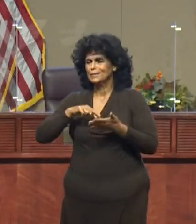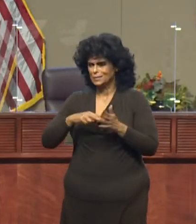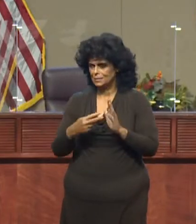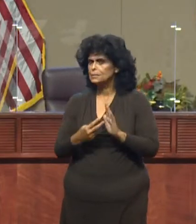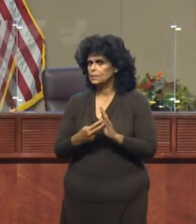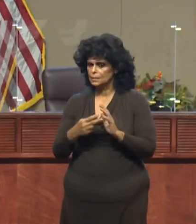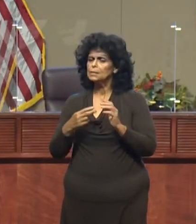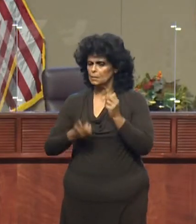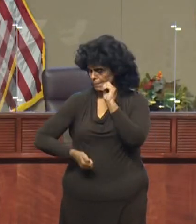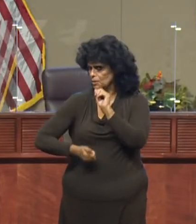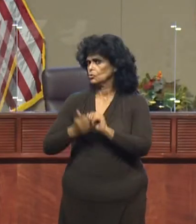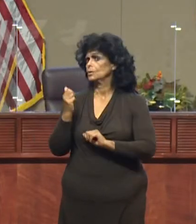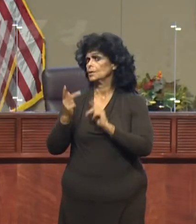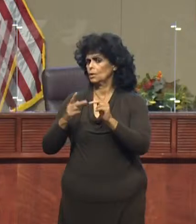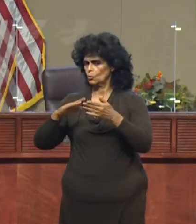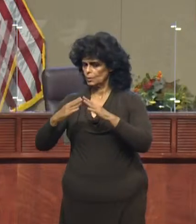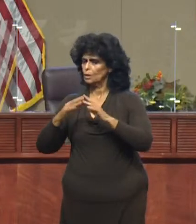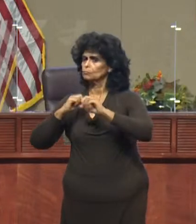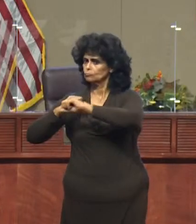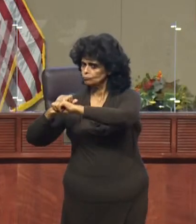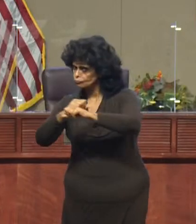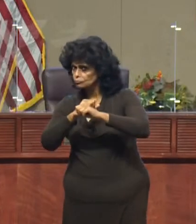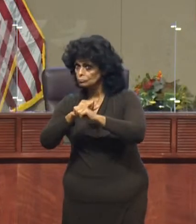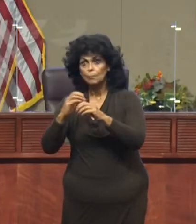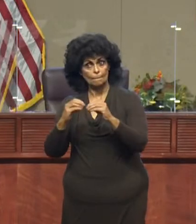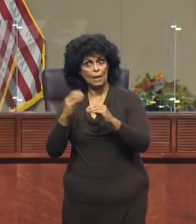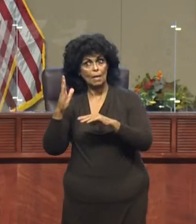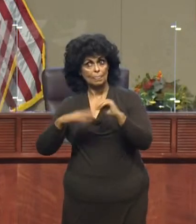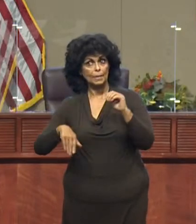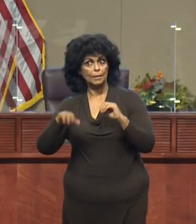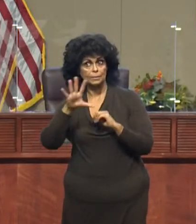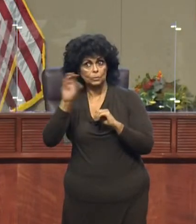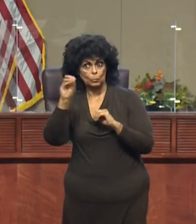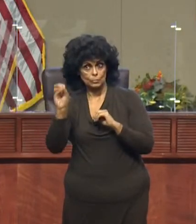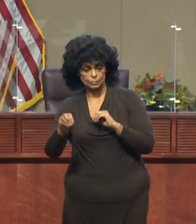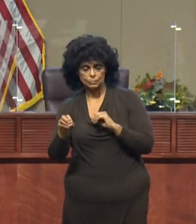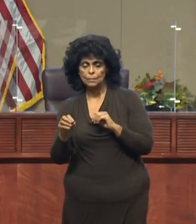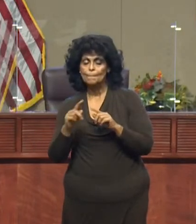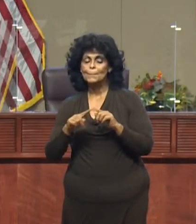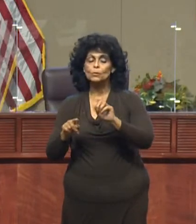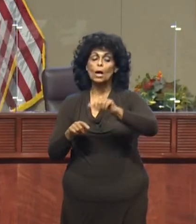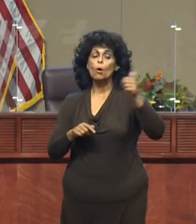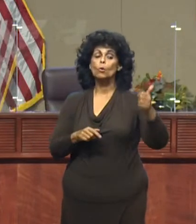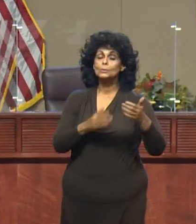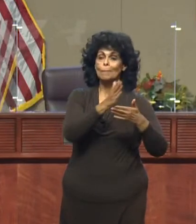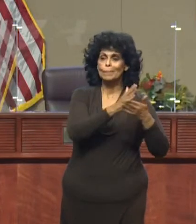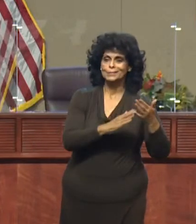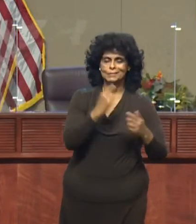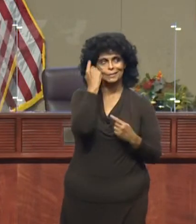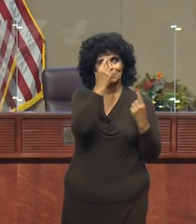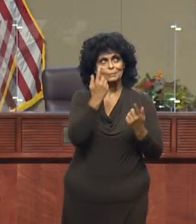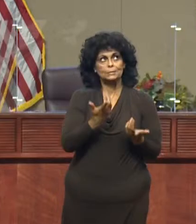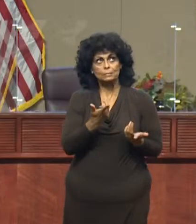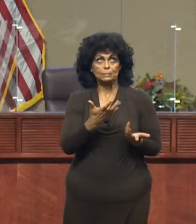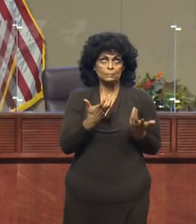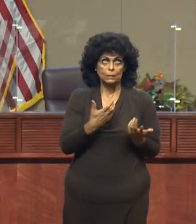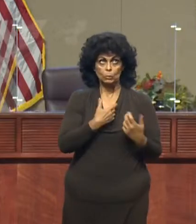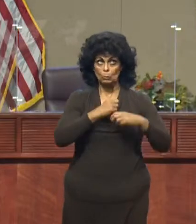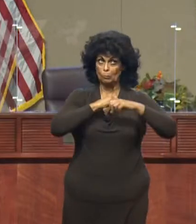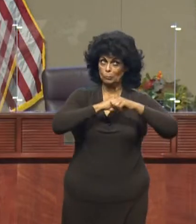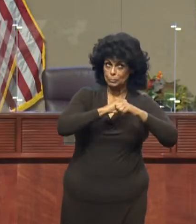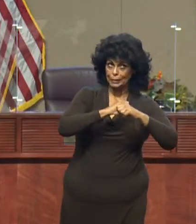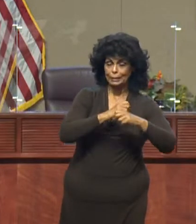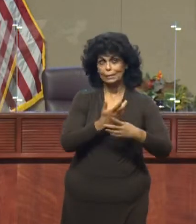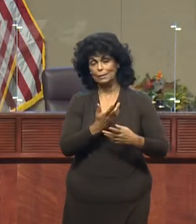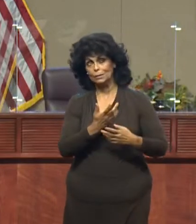para la mayor parte de la comunidad, más de la mitad. Los demás ahora tienen que decir, yo me quiero proteger o yo quiero proteger a